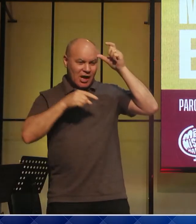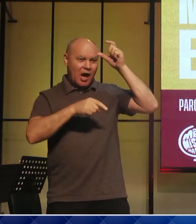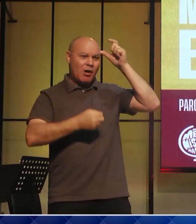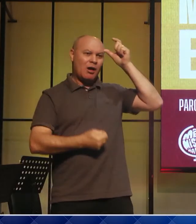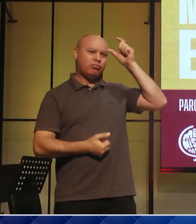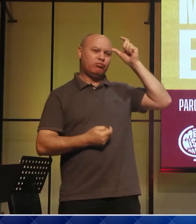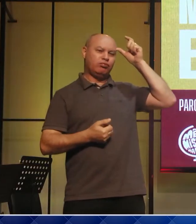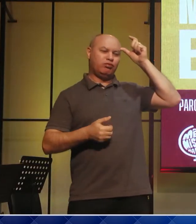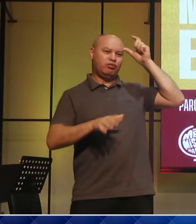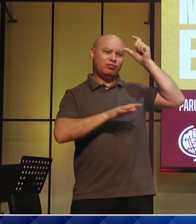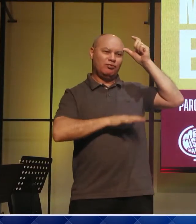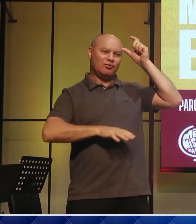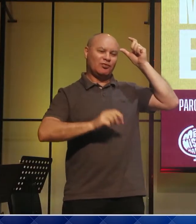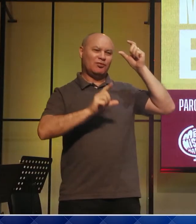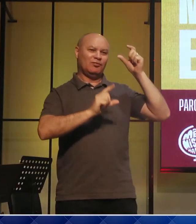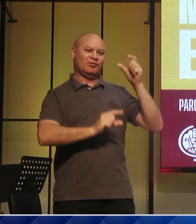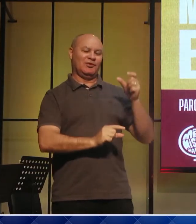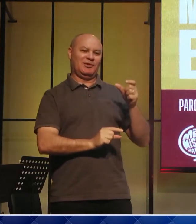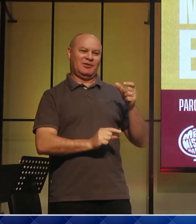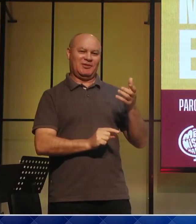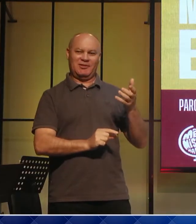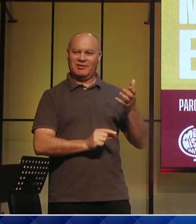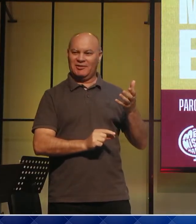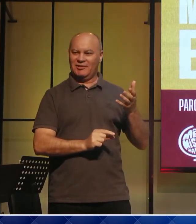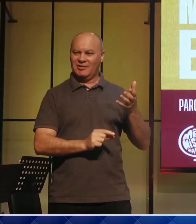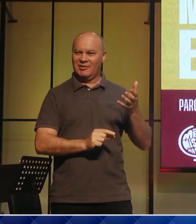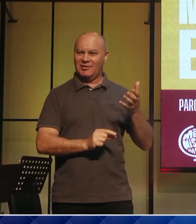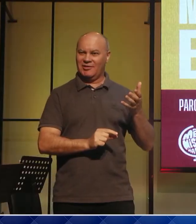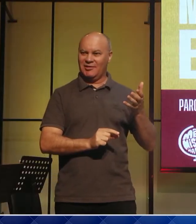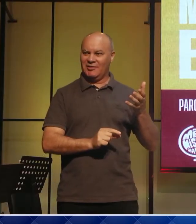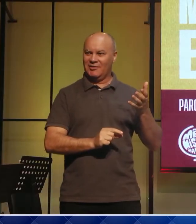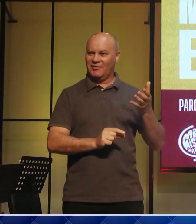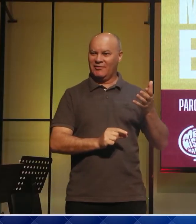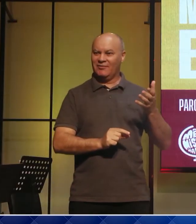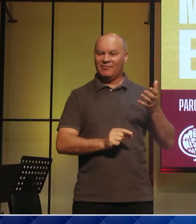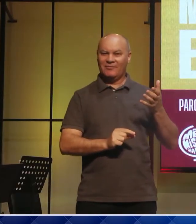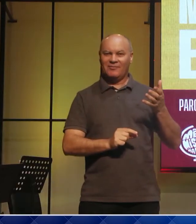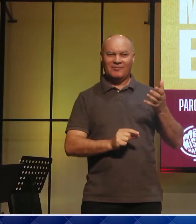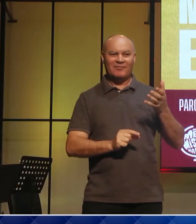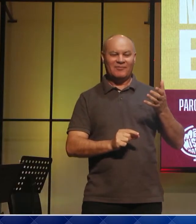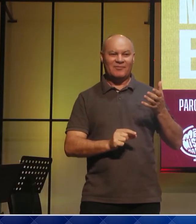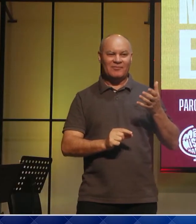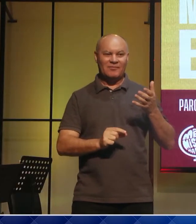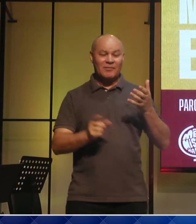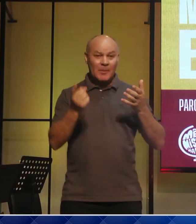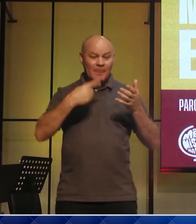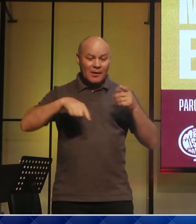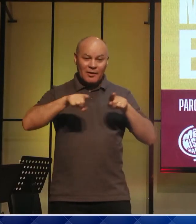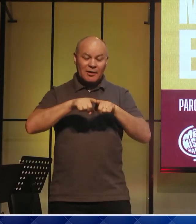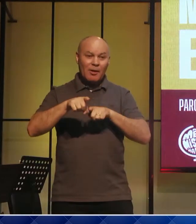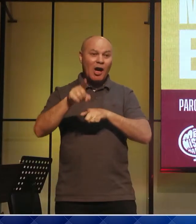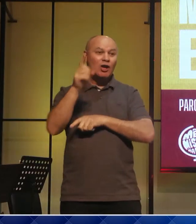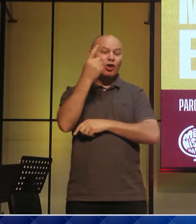Para que sejam um, assim como nós somos um.